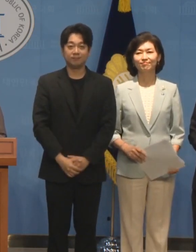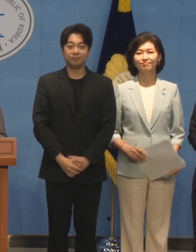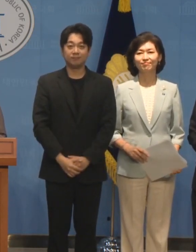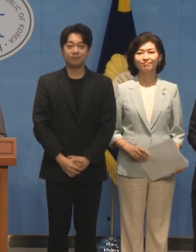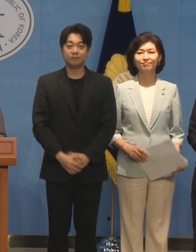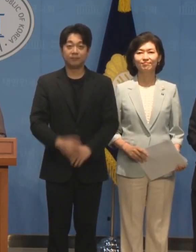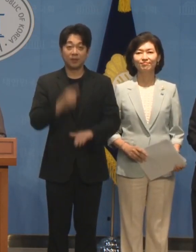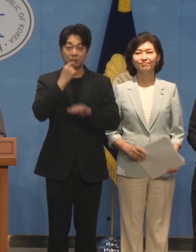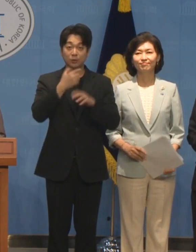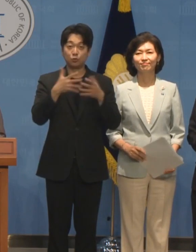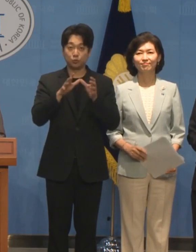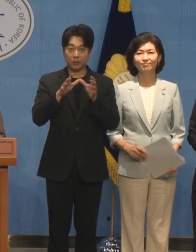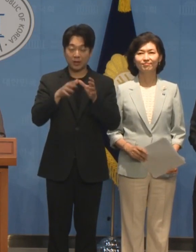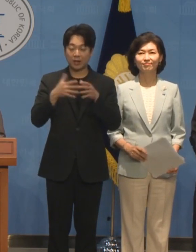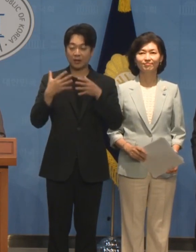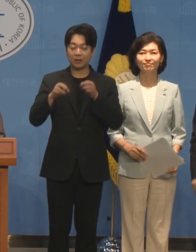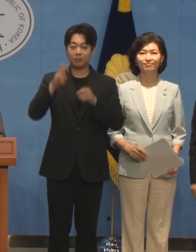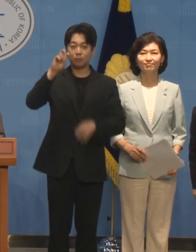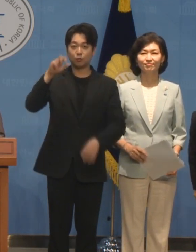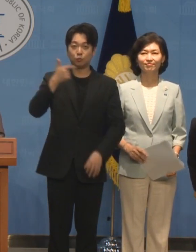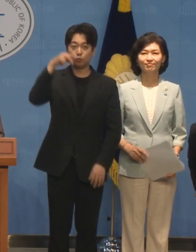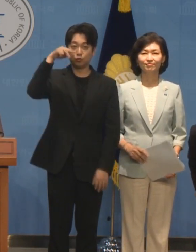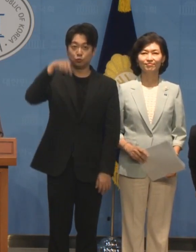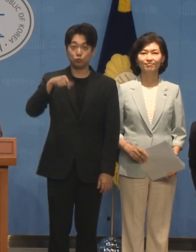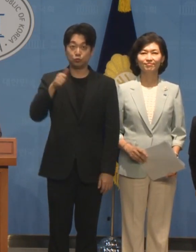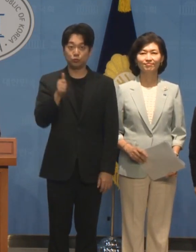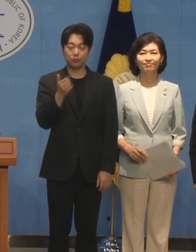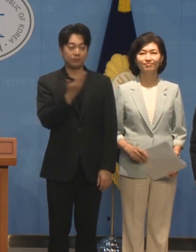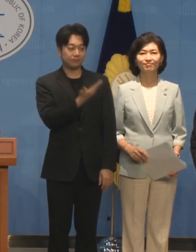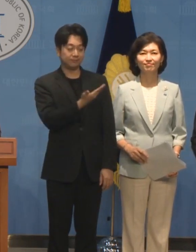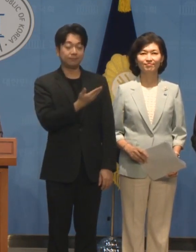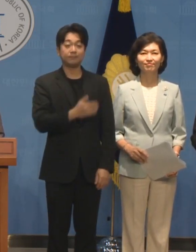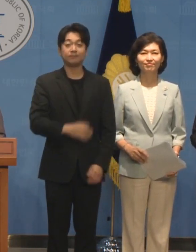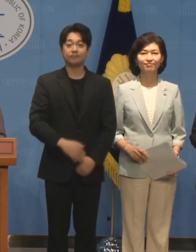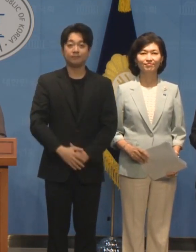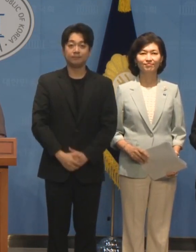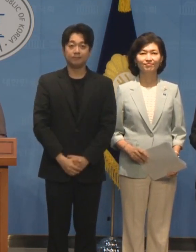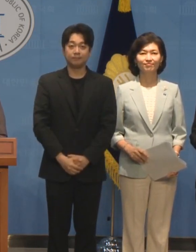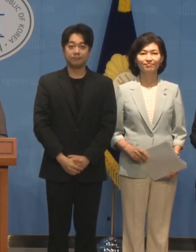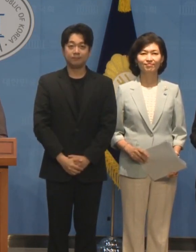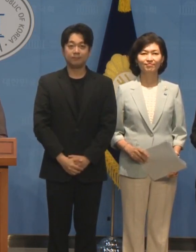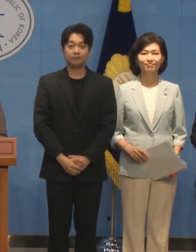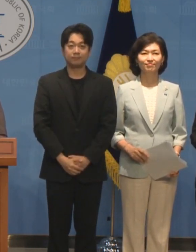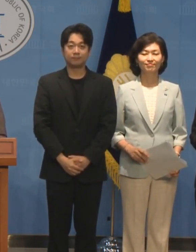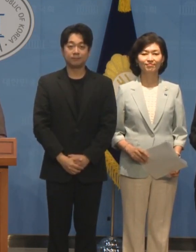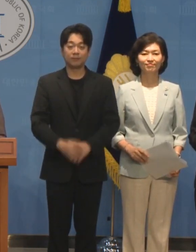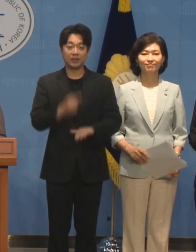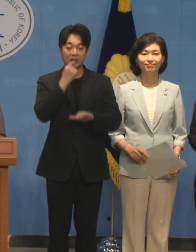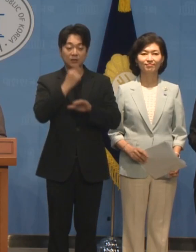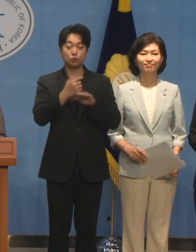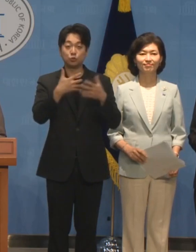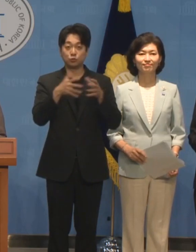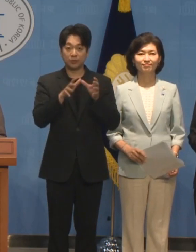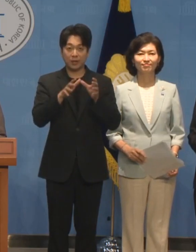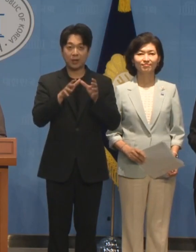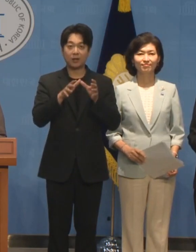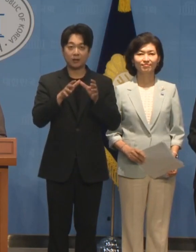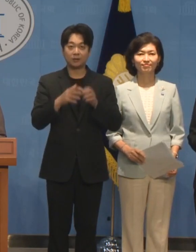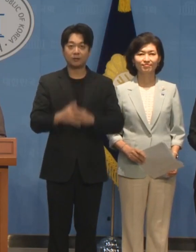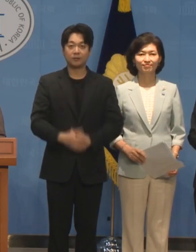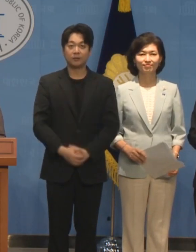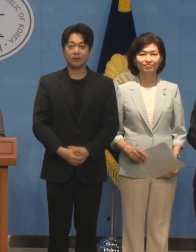더불어민주당 교육위 의원인 김문수 의원님 참석하셨습니다. 마지막으로 더불어민주당 교육위